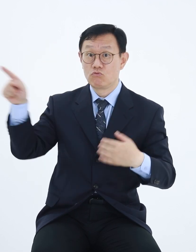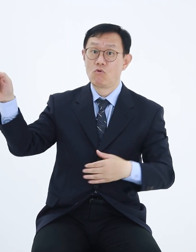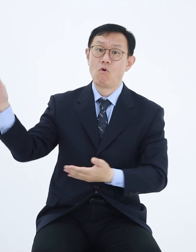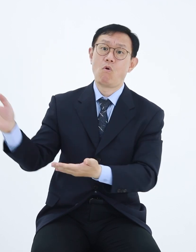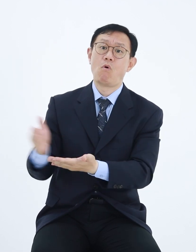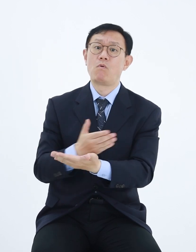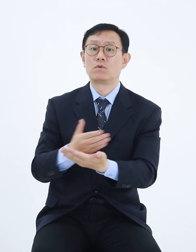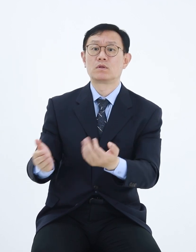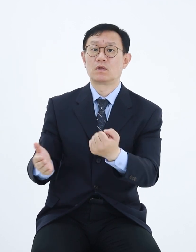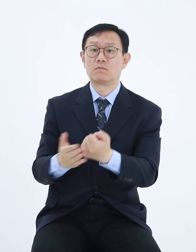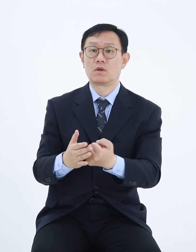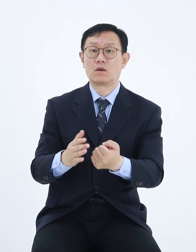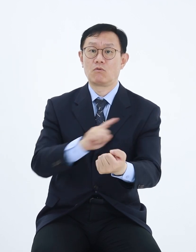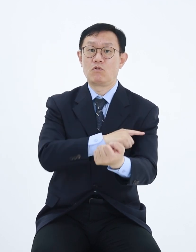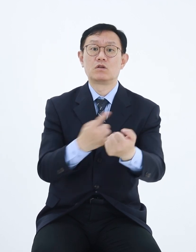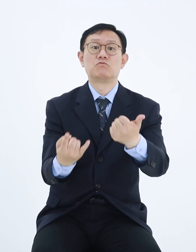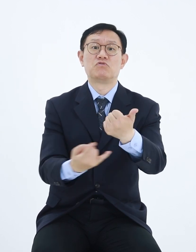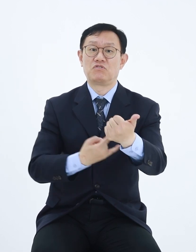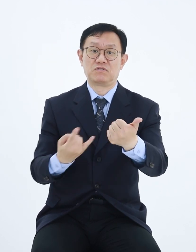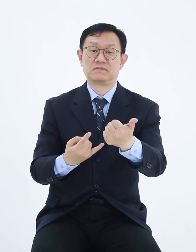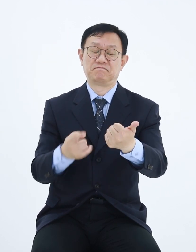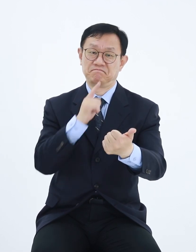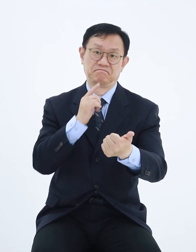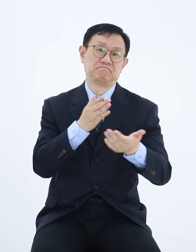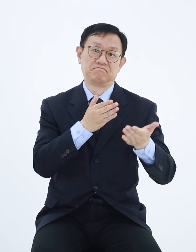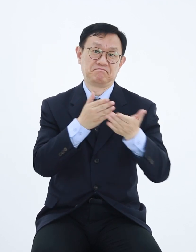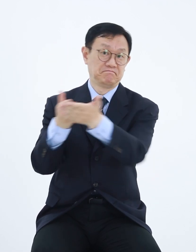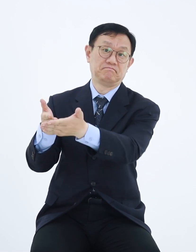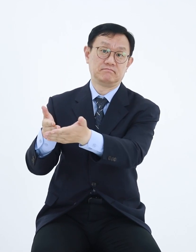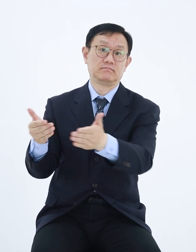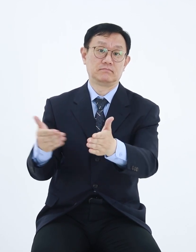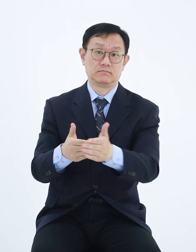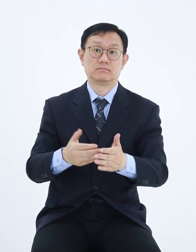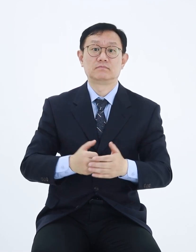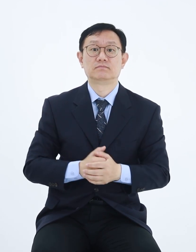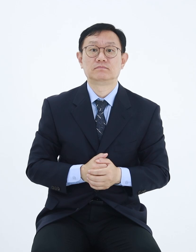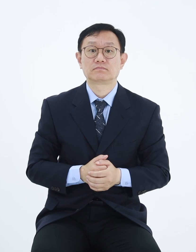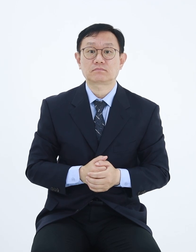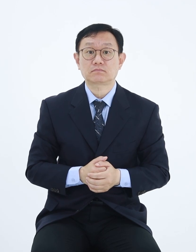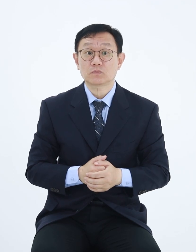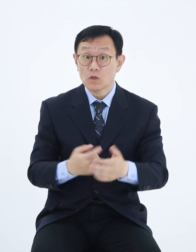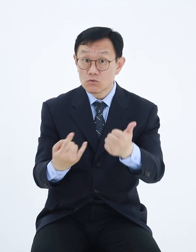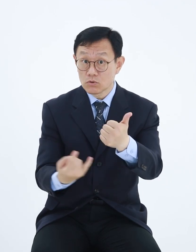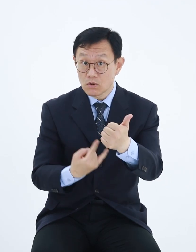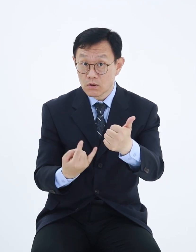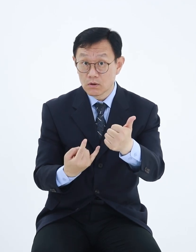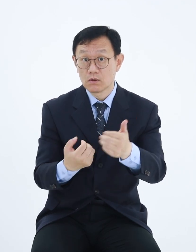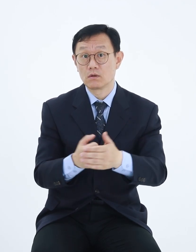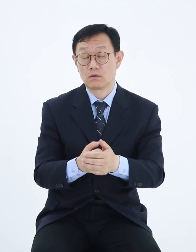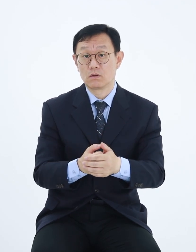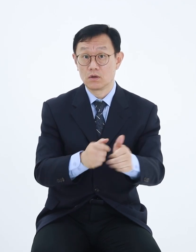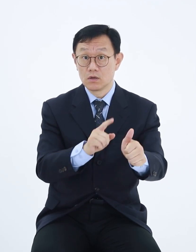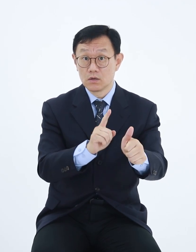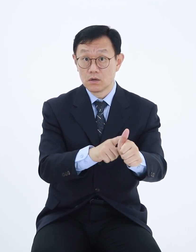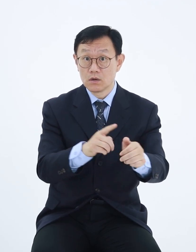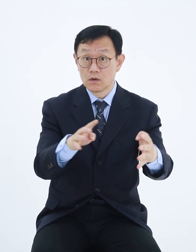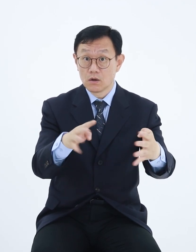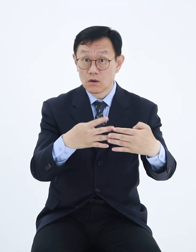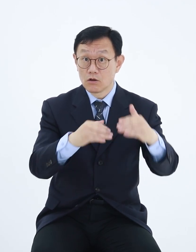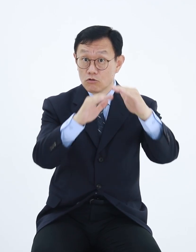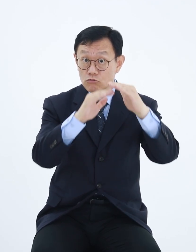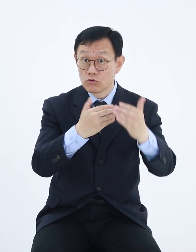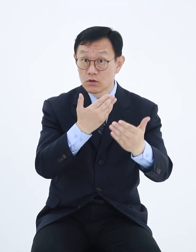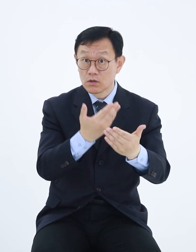판단해 유엔 장애인 권리위원회에 진정서를 제출했습니다. 위원회는 우선 Y군이 협약에서